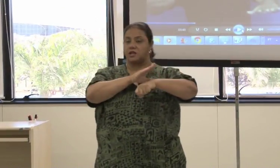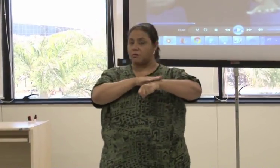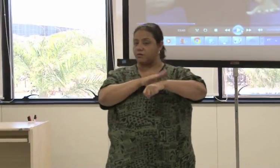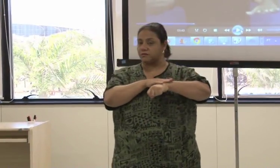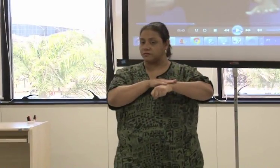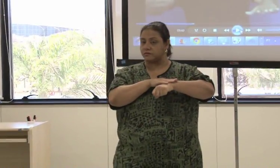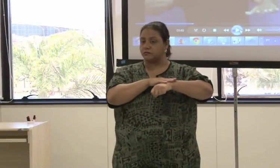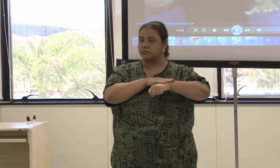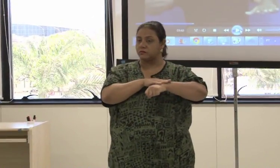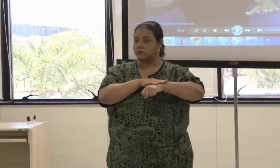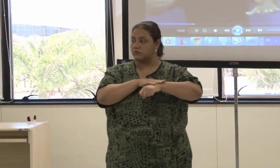tempo.